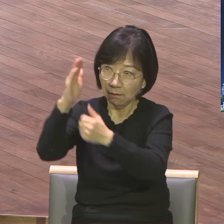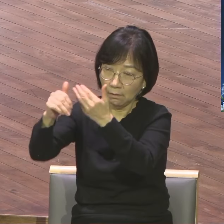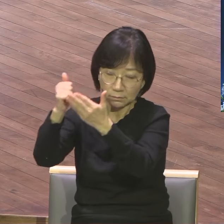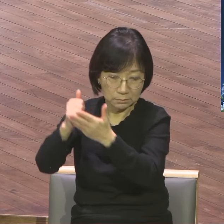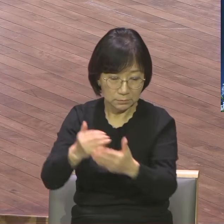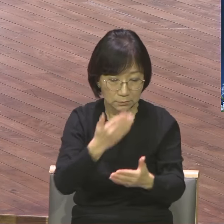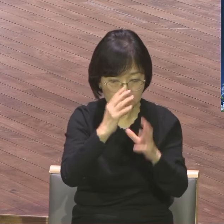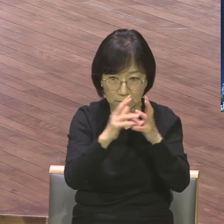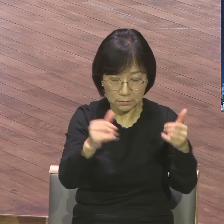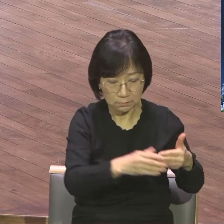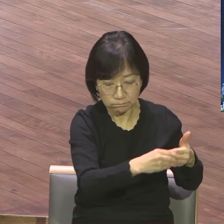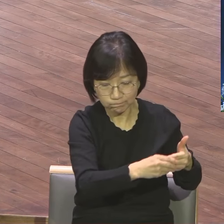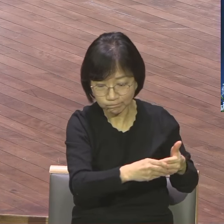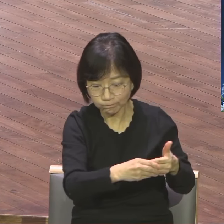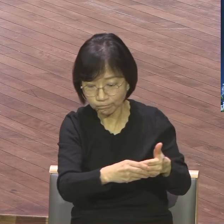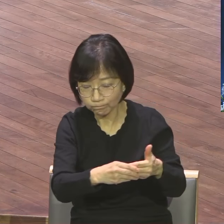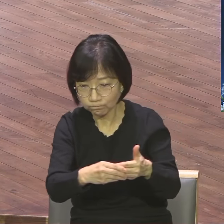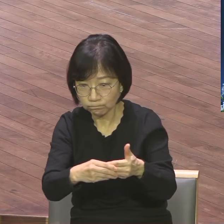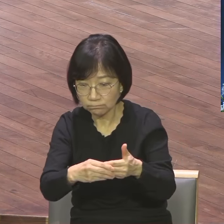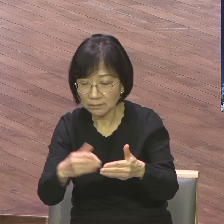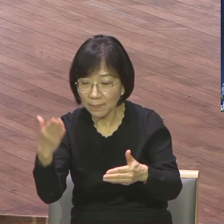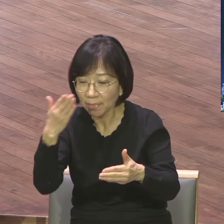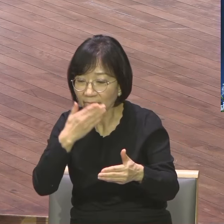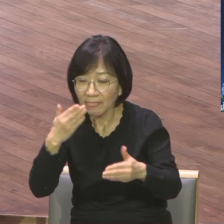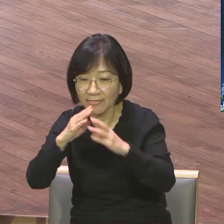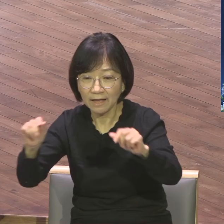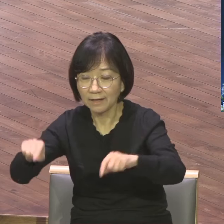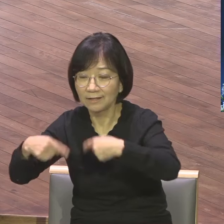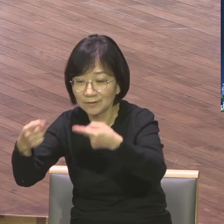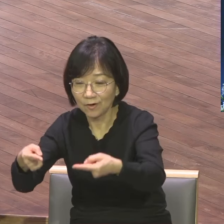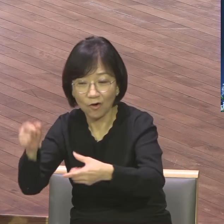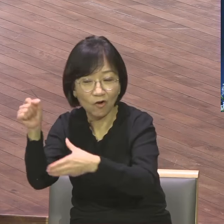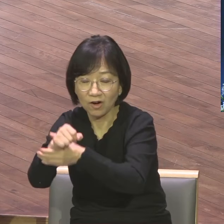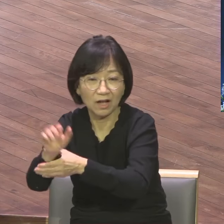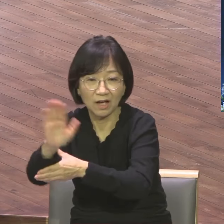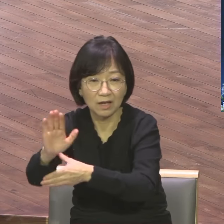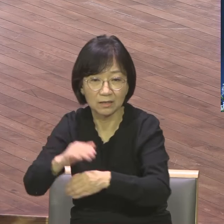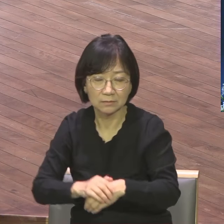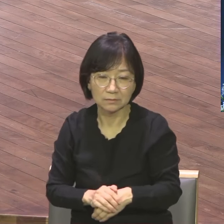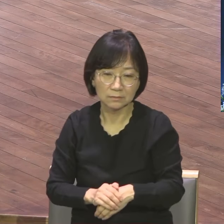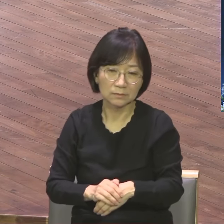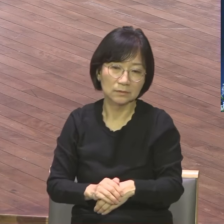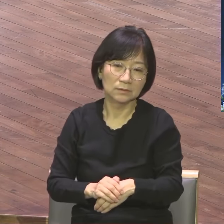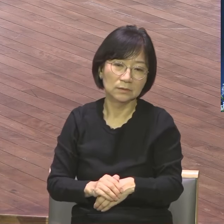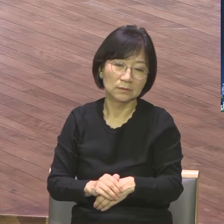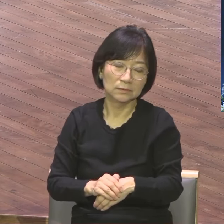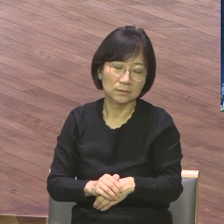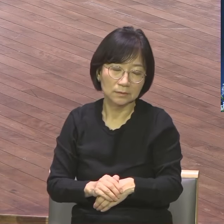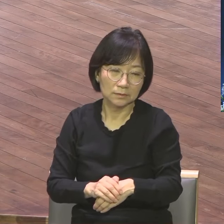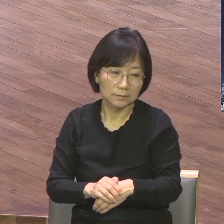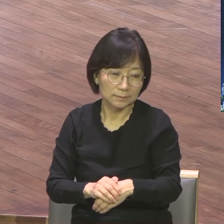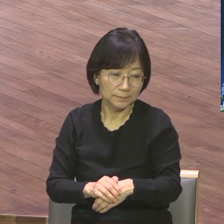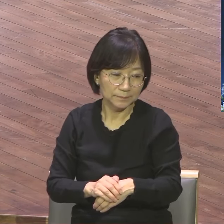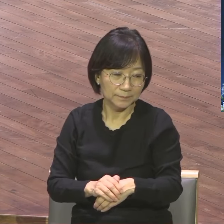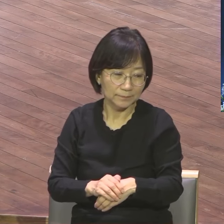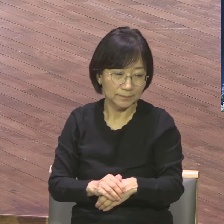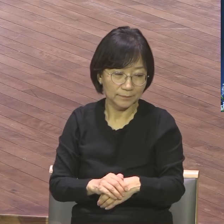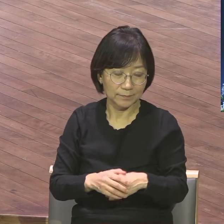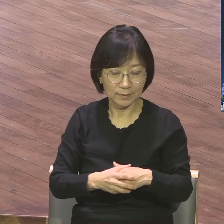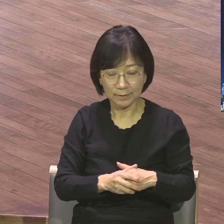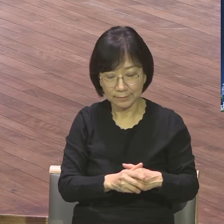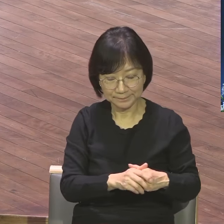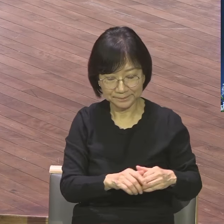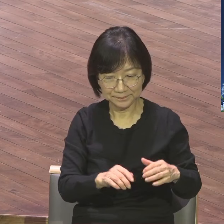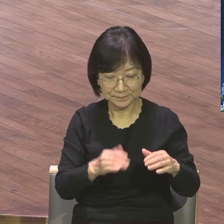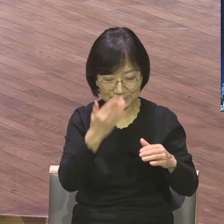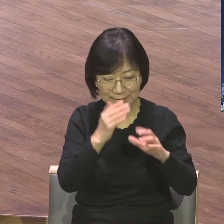출애굽한 이스라엘 백성을 가나안 땅으로 인도한 것이 아니라 그 45일을 걸어서 시내산에 도착하게